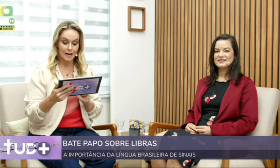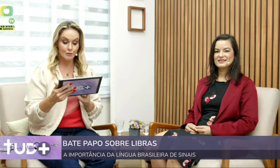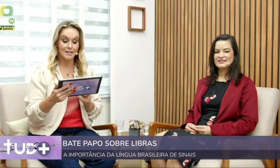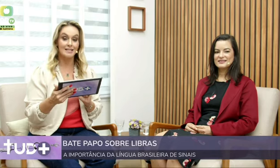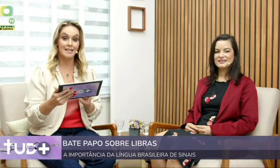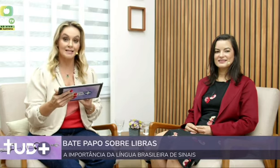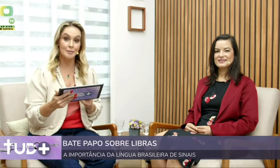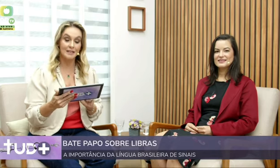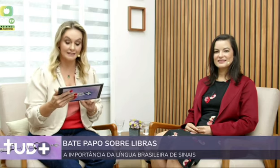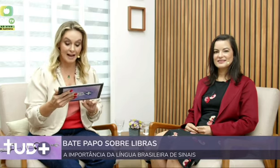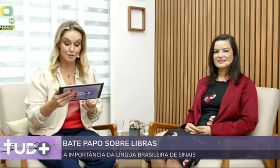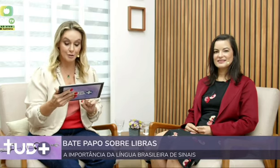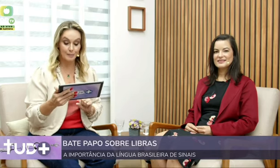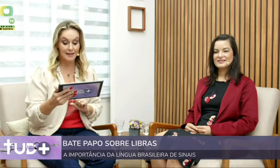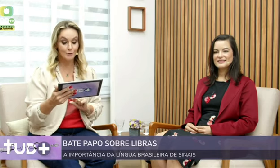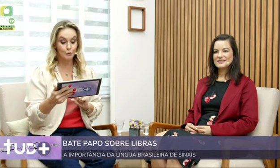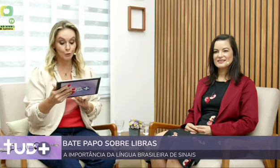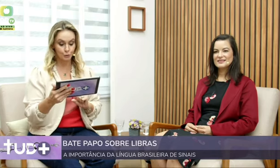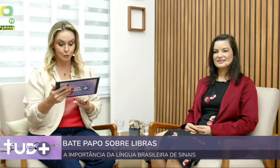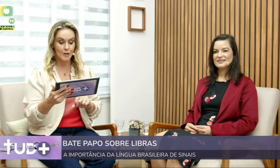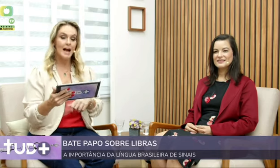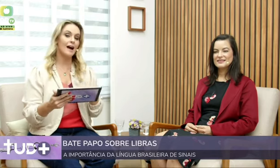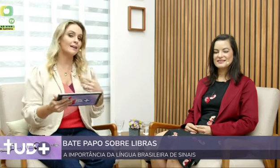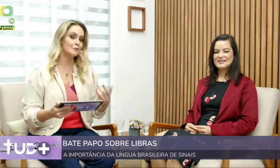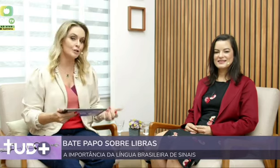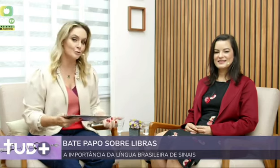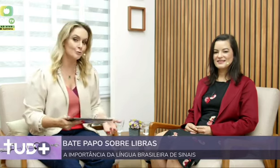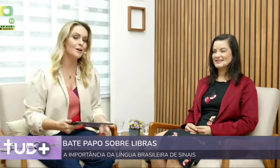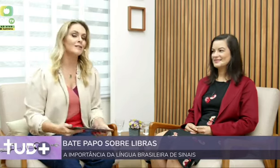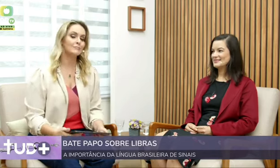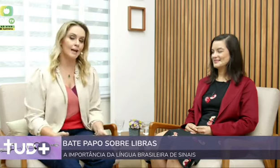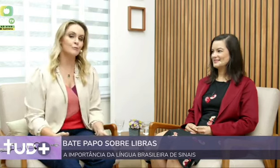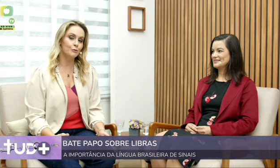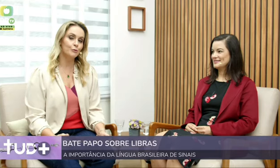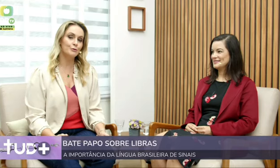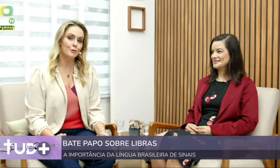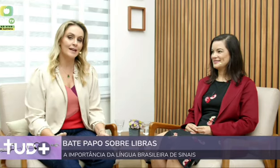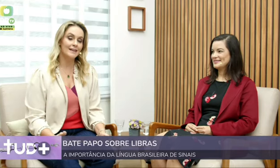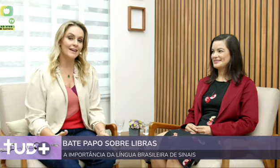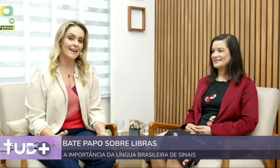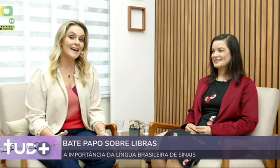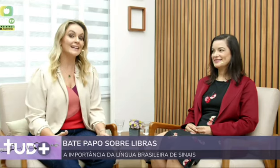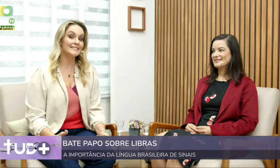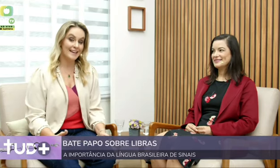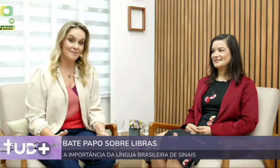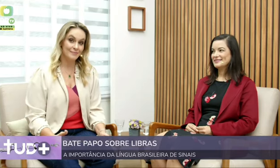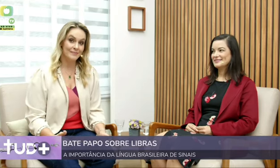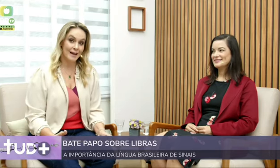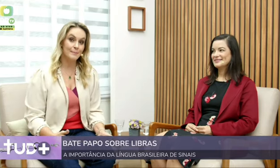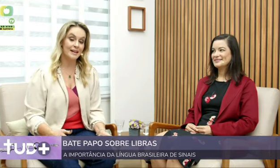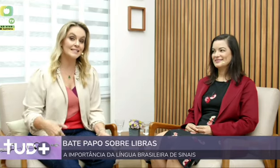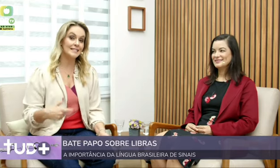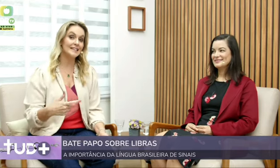sinodal de acessibilidade para surdos. Além disso, tem um curso aí, EAD, né, para